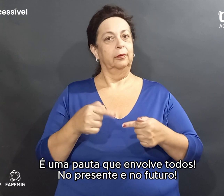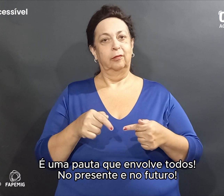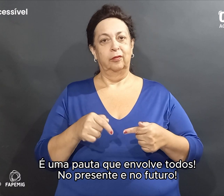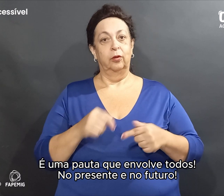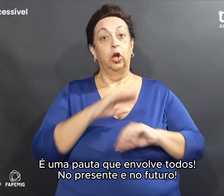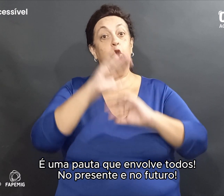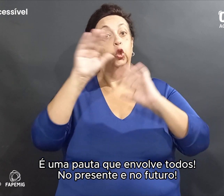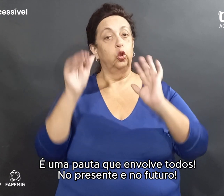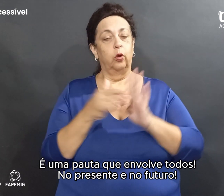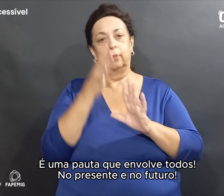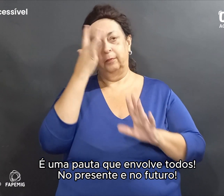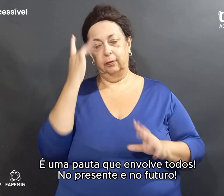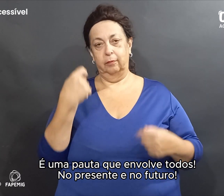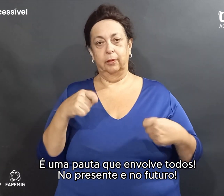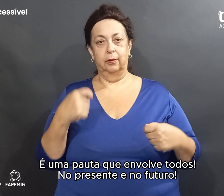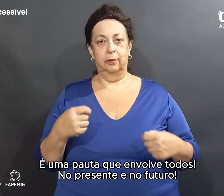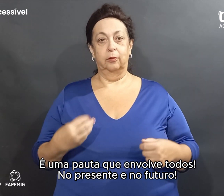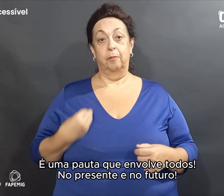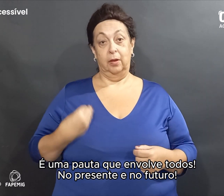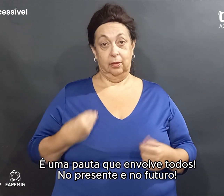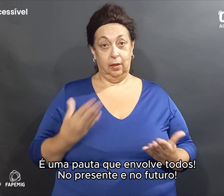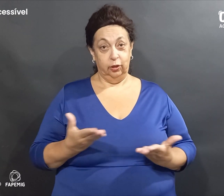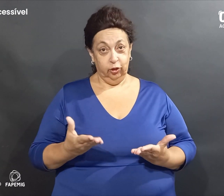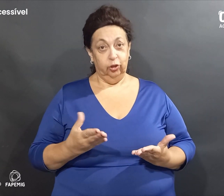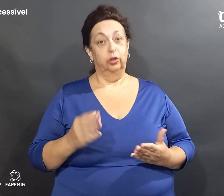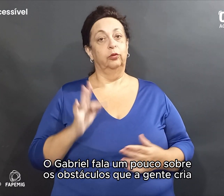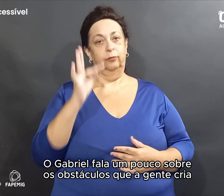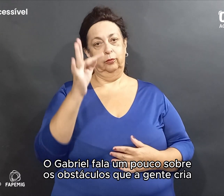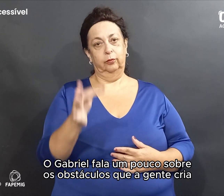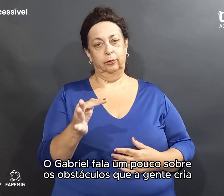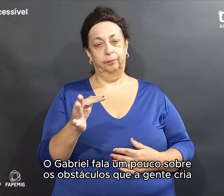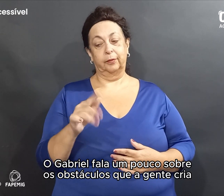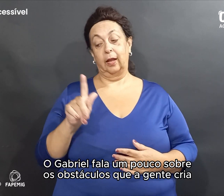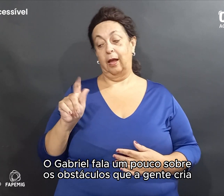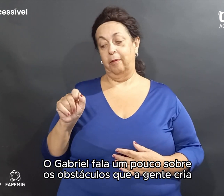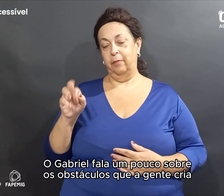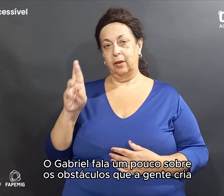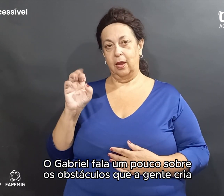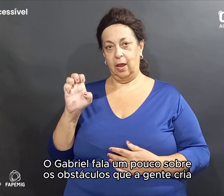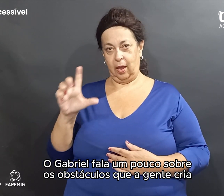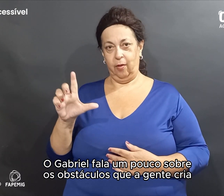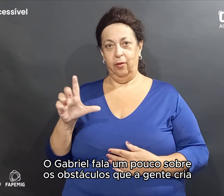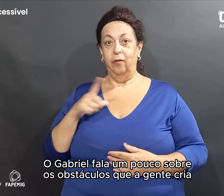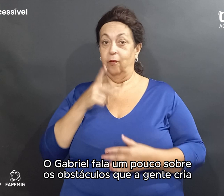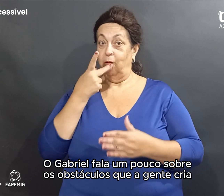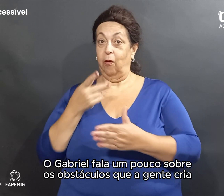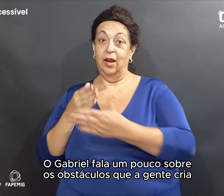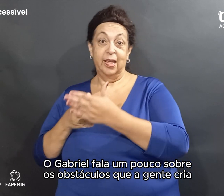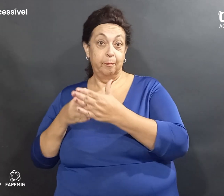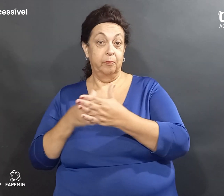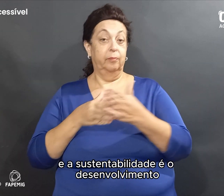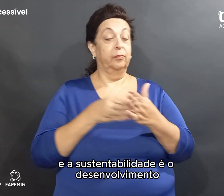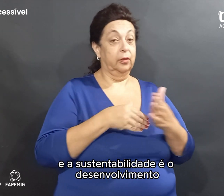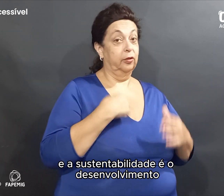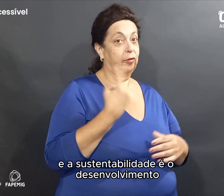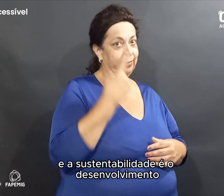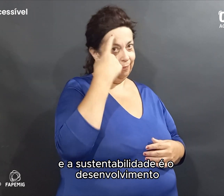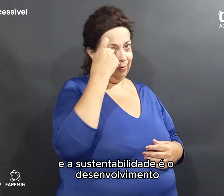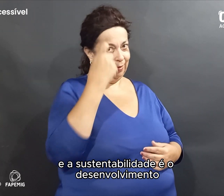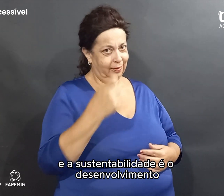que envolve todos, no presente e no futuro. O Gabriel fala um pouco sobre os obstáculos que a gente cria.